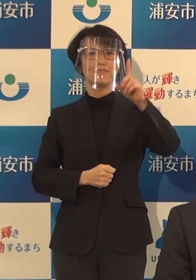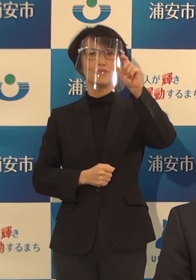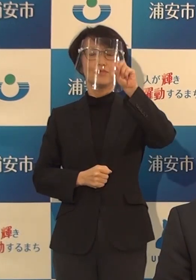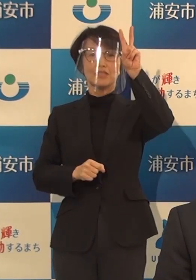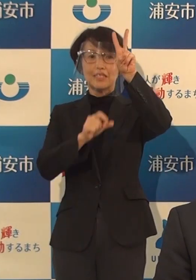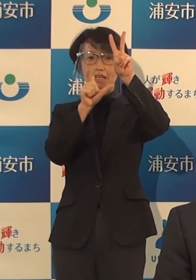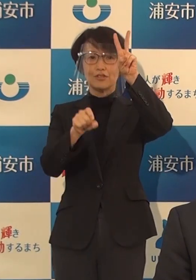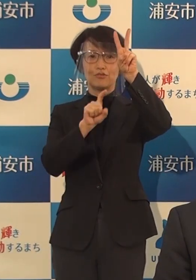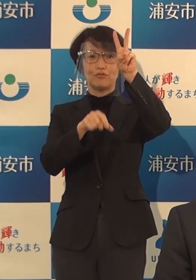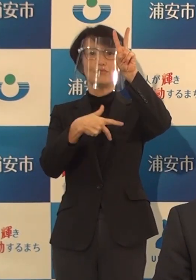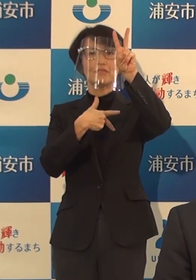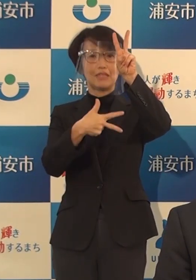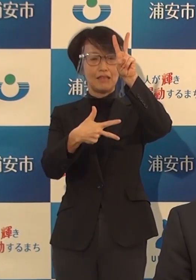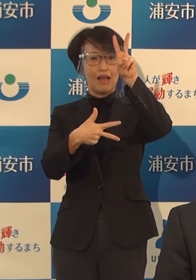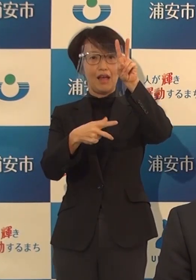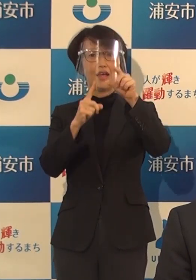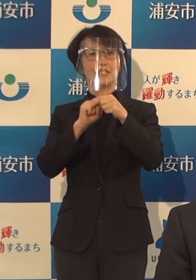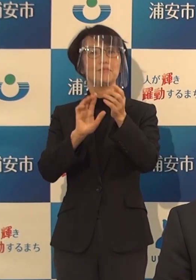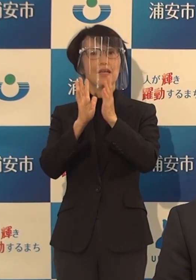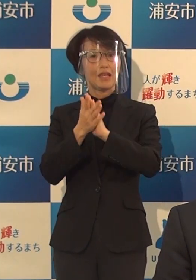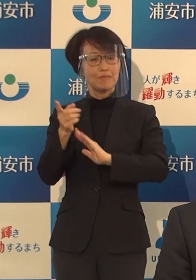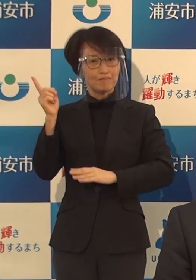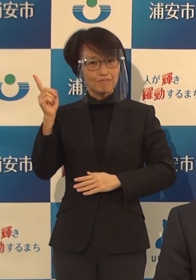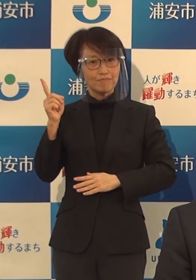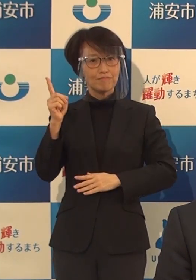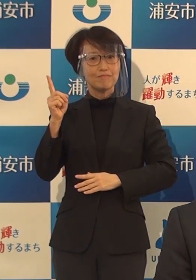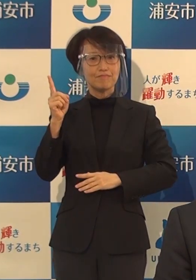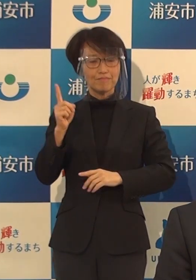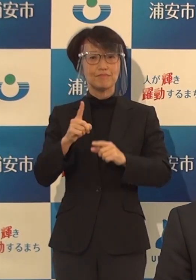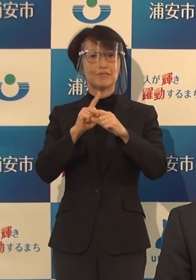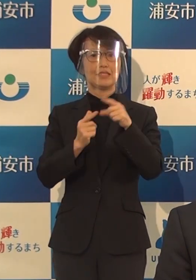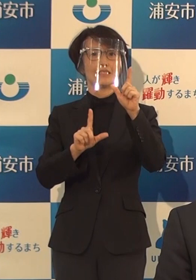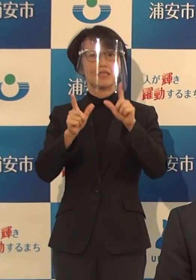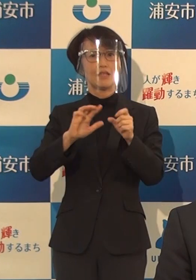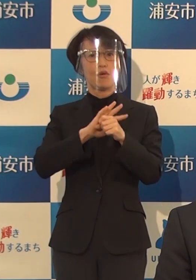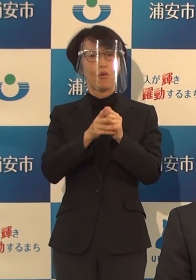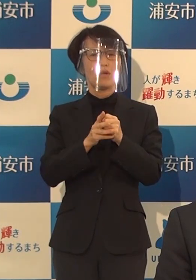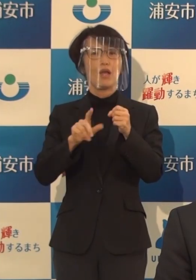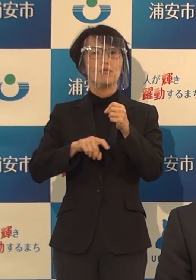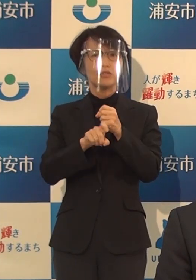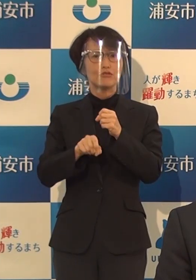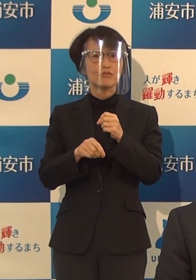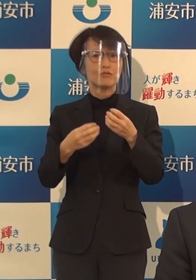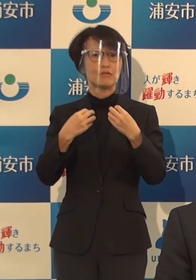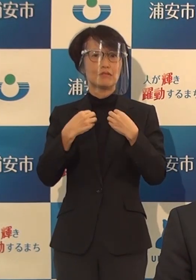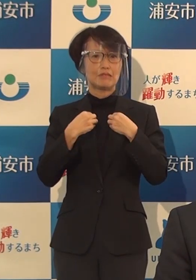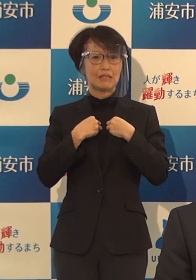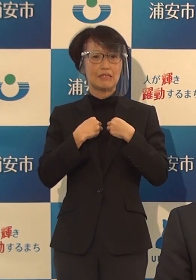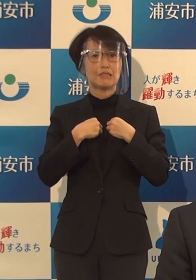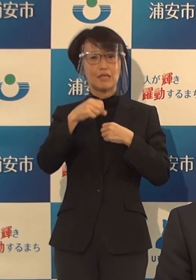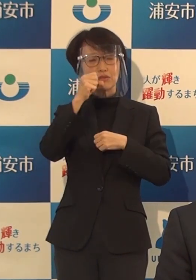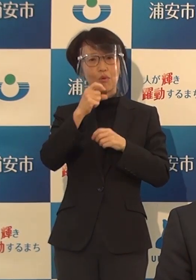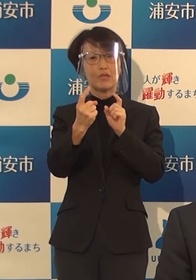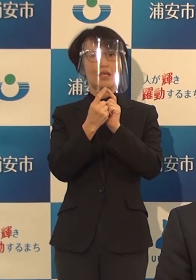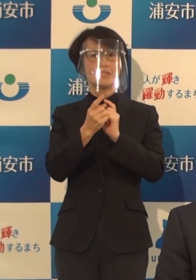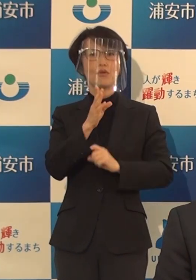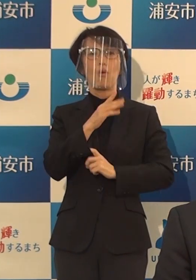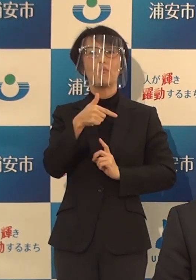12月17日、千葉県の新型コロナウイルス感染症対策本部会議において